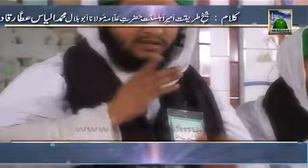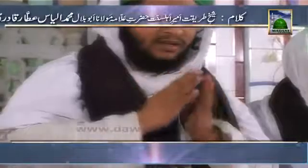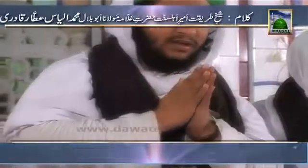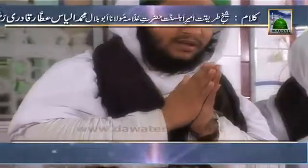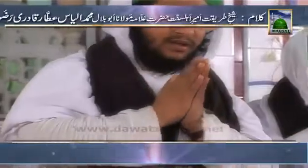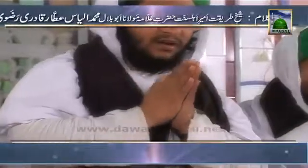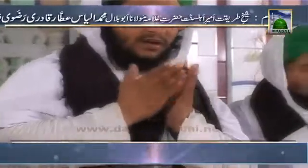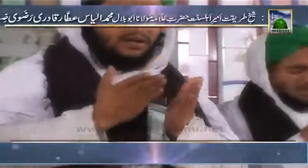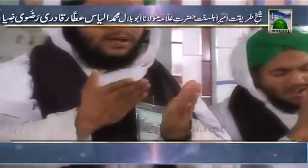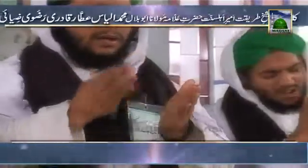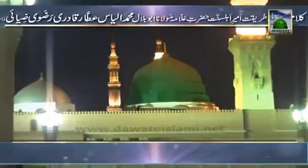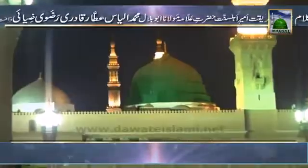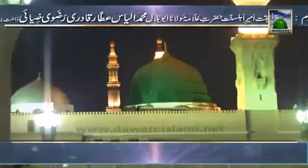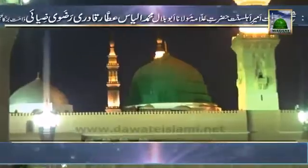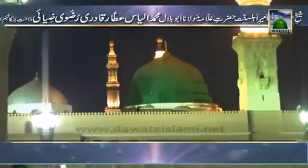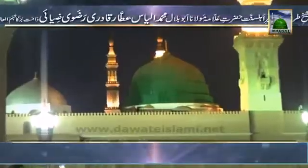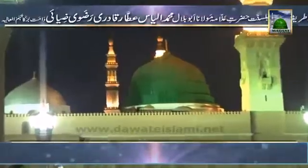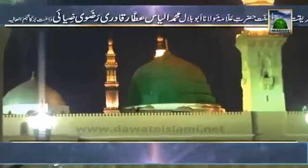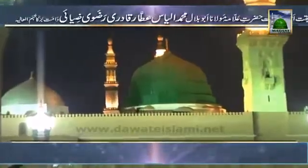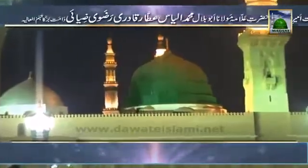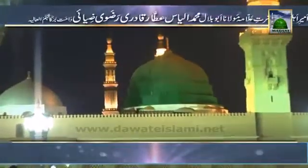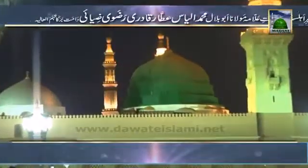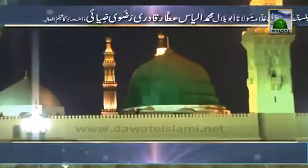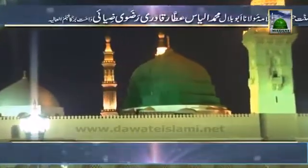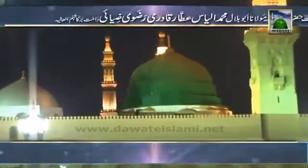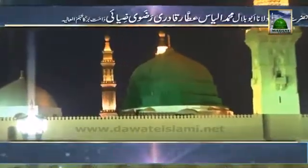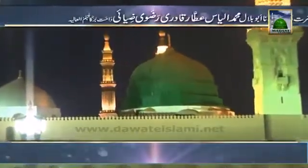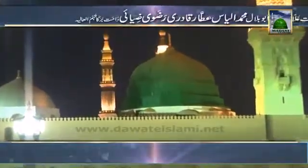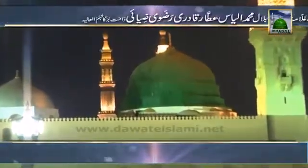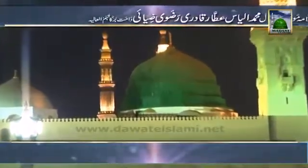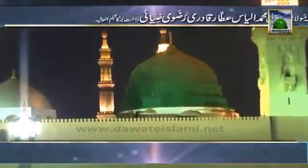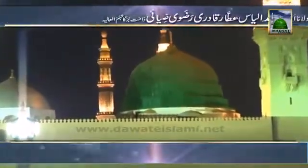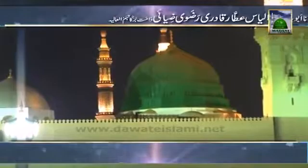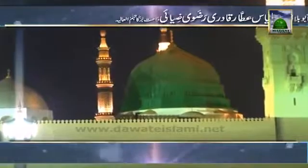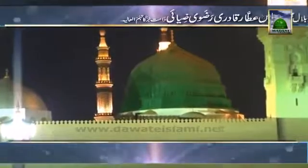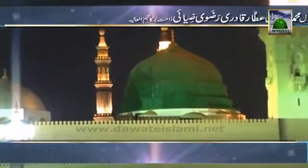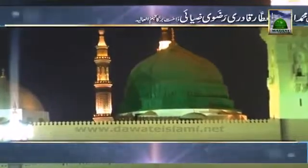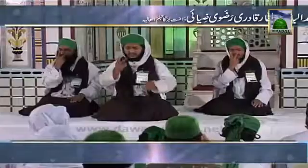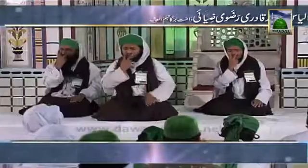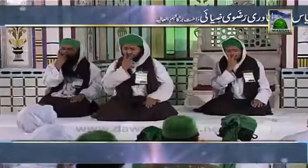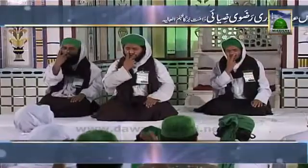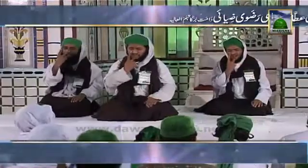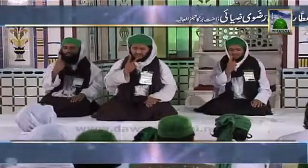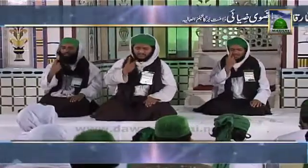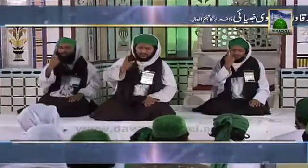رحمان کیا آپ نے تو چشمان سر سے